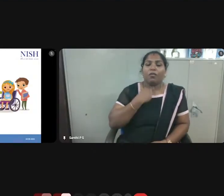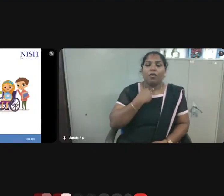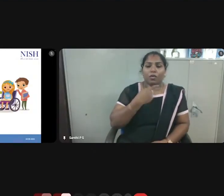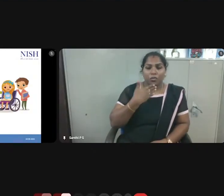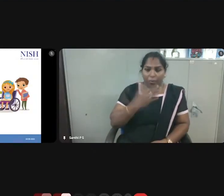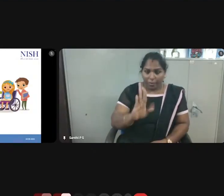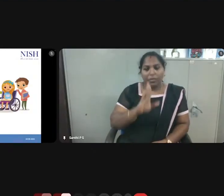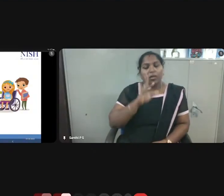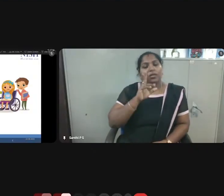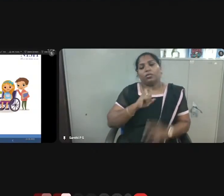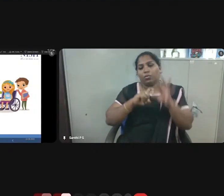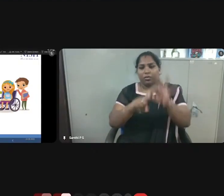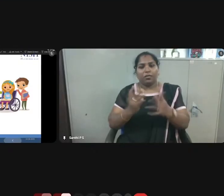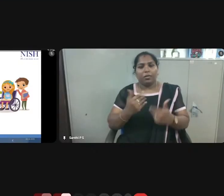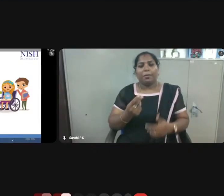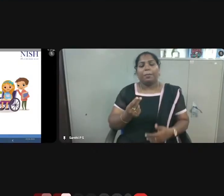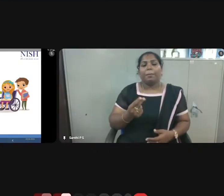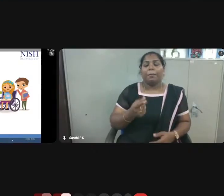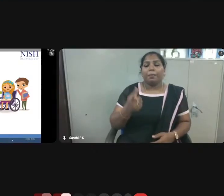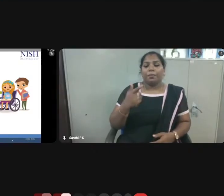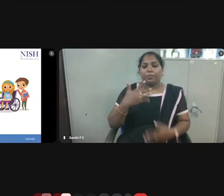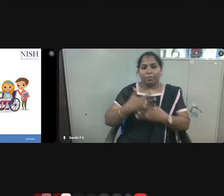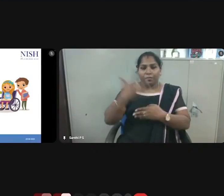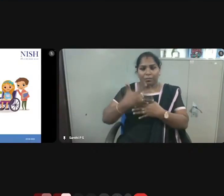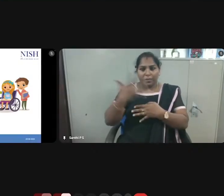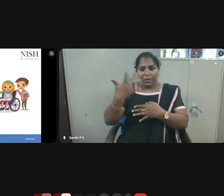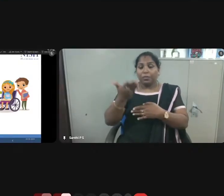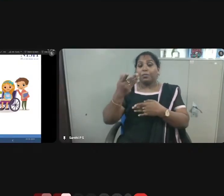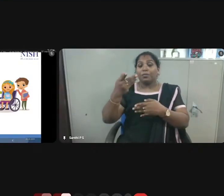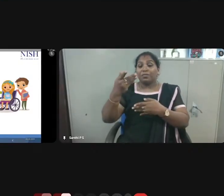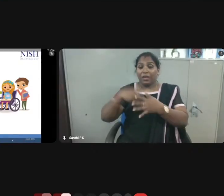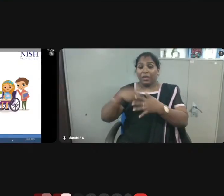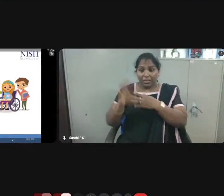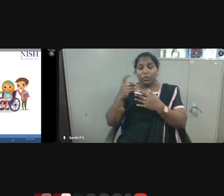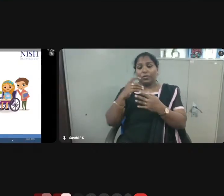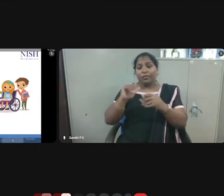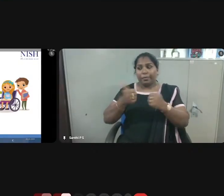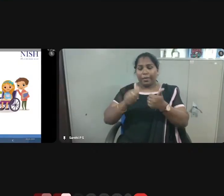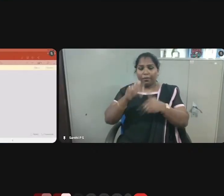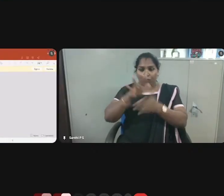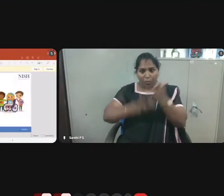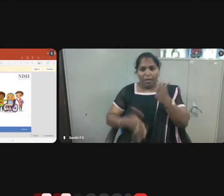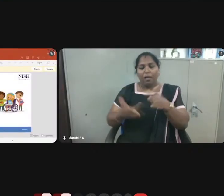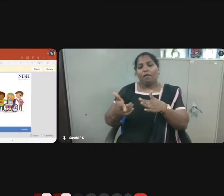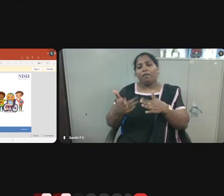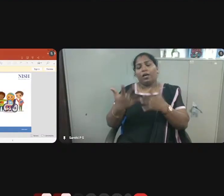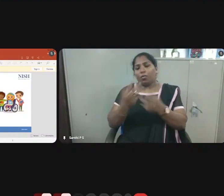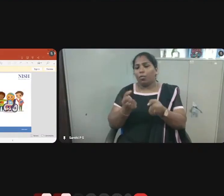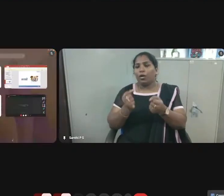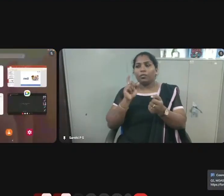ചെയ്ത് ചോദിക്കാവുന്നതാണ്. അതിന് മുമ്പ് ചാറ്റ് ബോക്സിൽ ഒരു ഫീഡ്ബാക്ക് ഫോം ഷെയർ ചെയ്തിട്ടുണ്ട്. ലിങ്ക് ഓപ്പൺ ചെയ്ത് ഫീഡ്ബാക്ക്